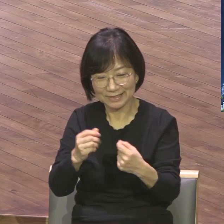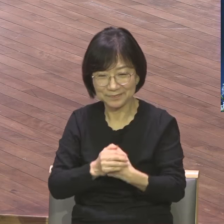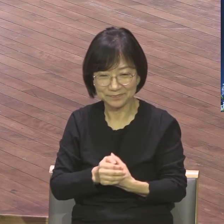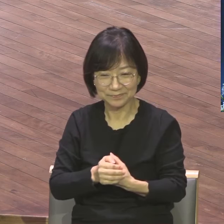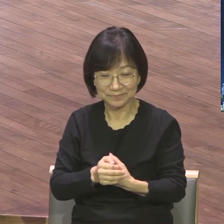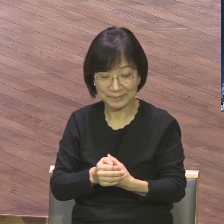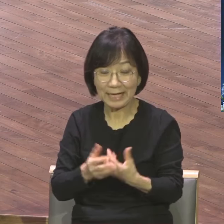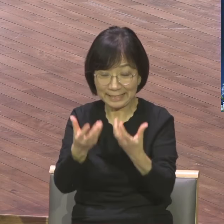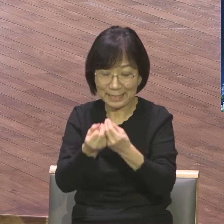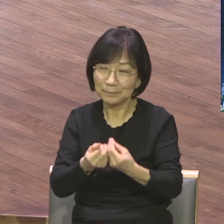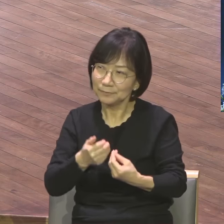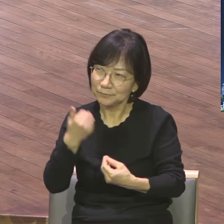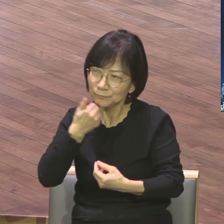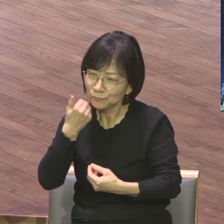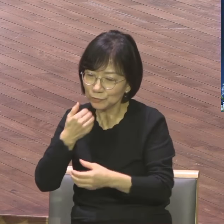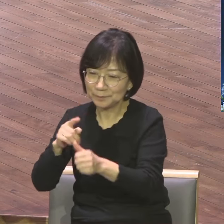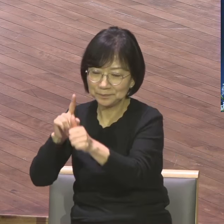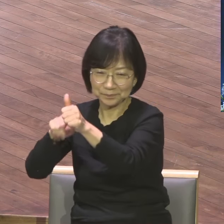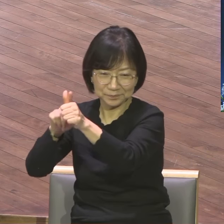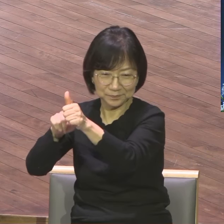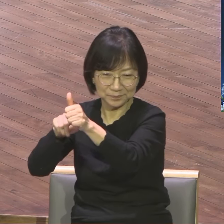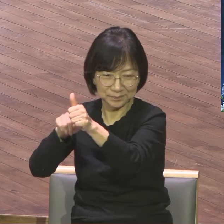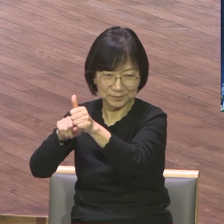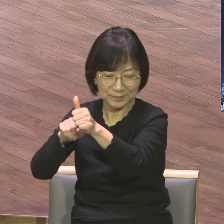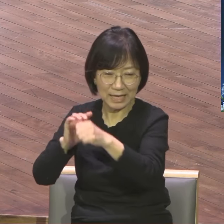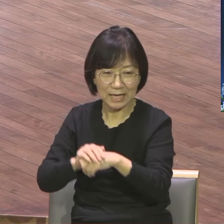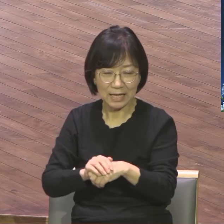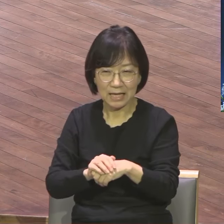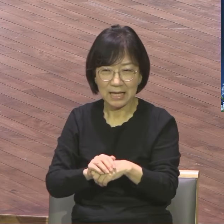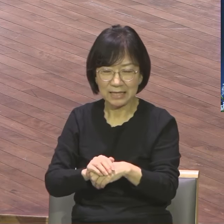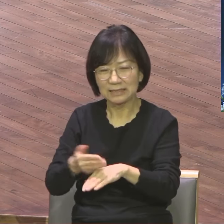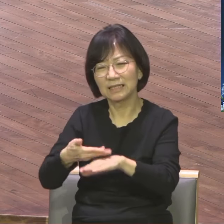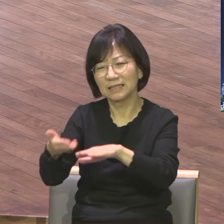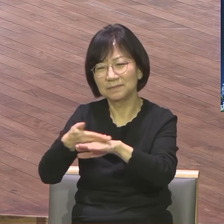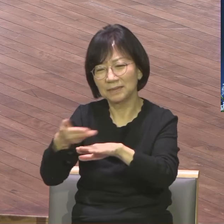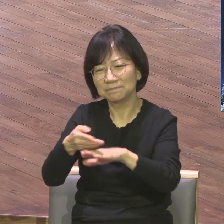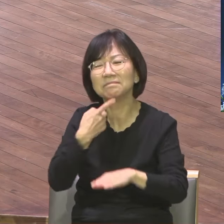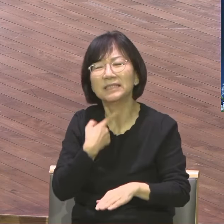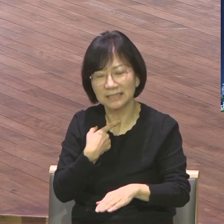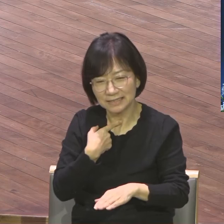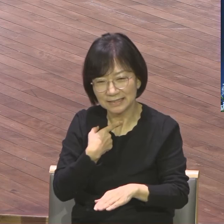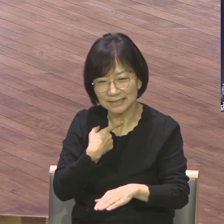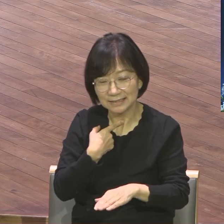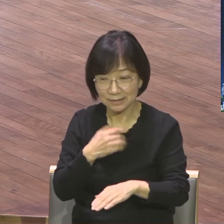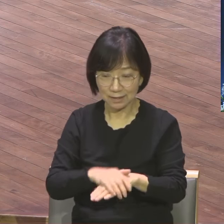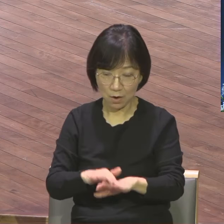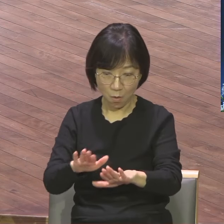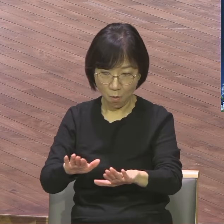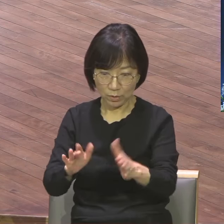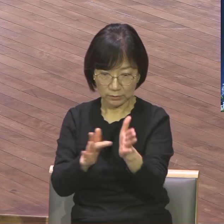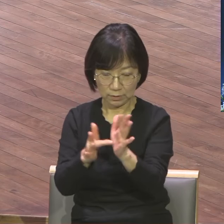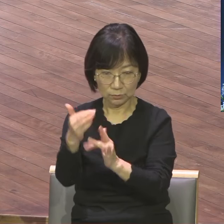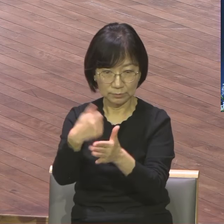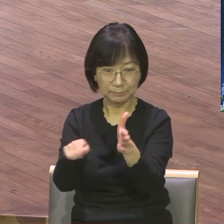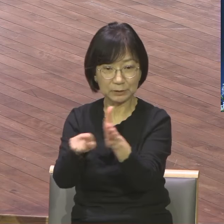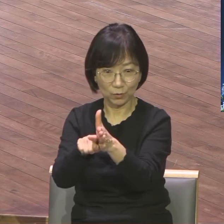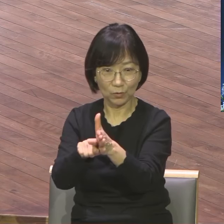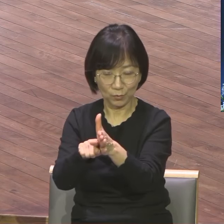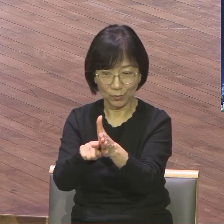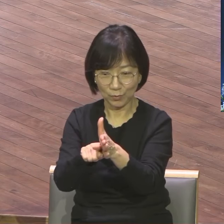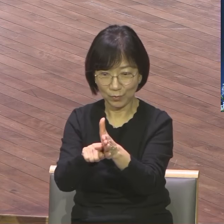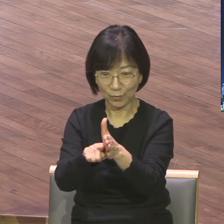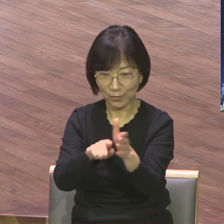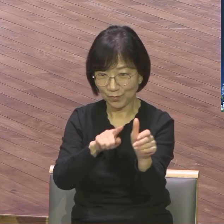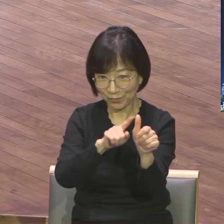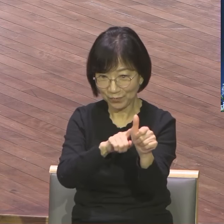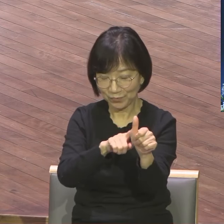출신, 그런 분이 예수를 믿은 거예요. 예수를 믿었다. 그 과정은 엄청난 거거든요.